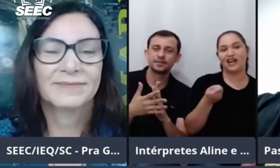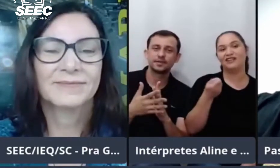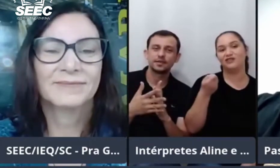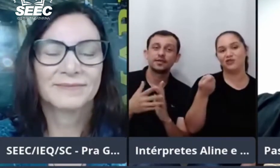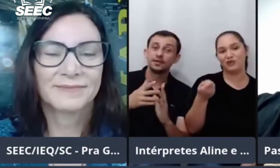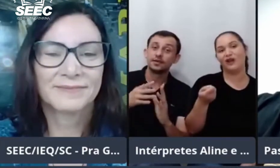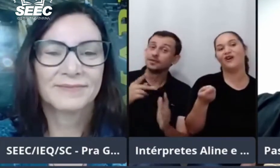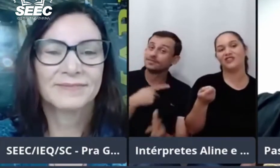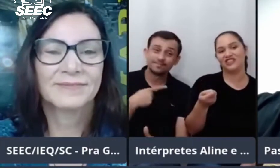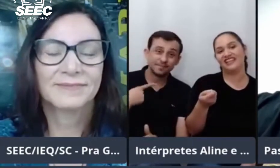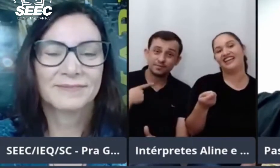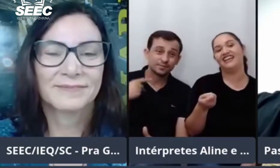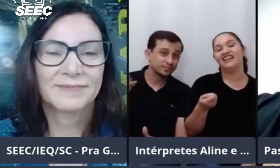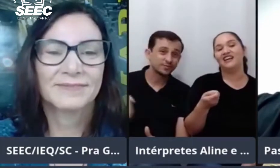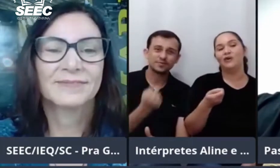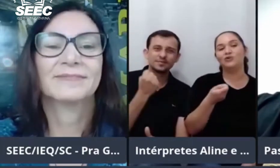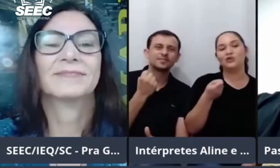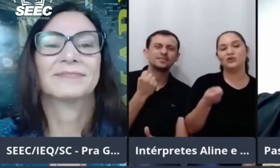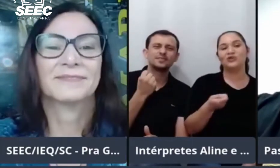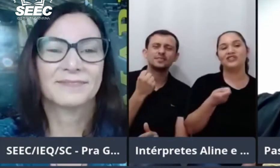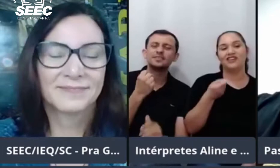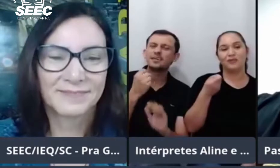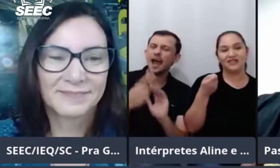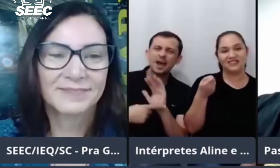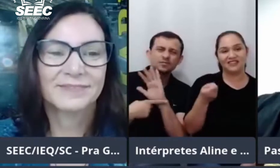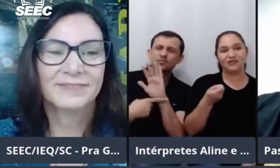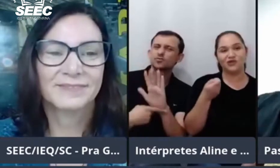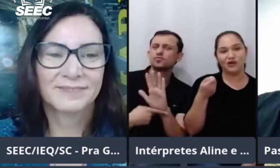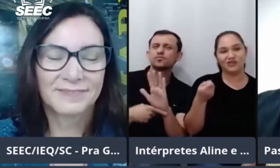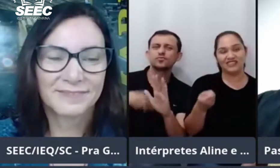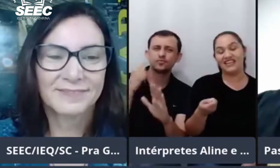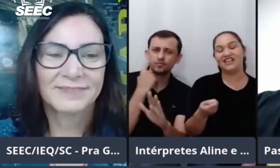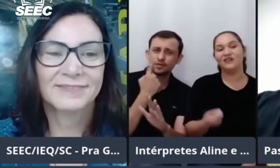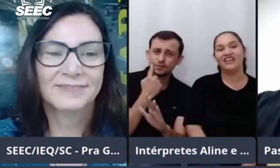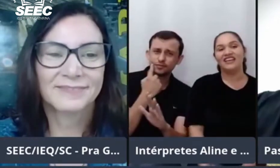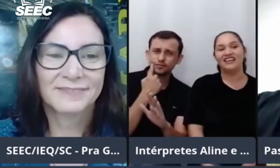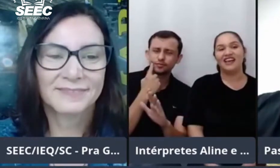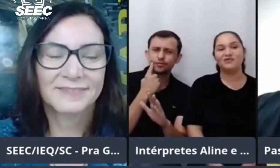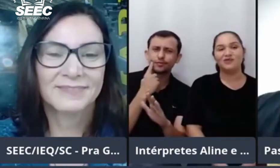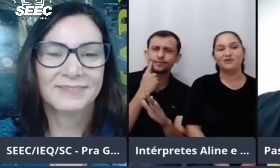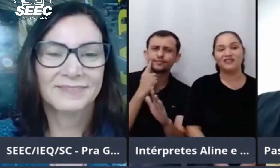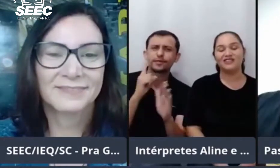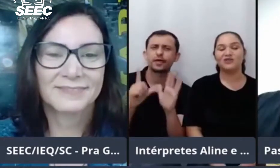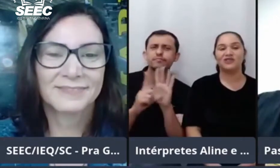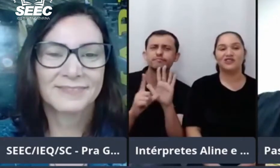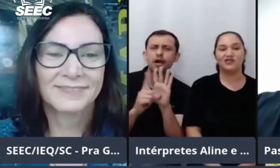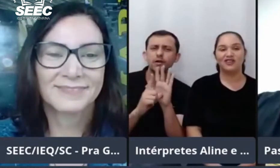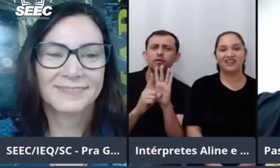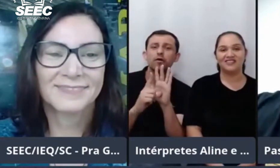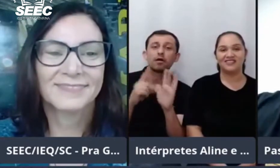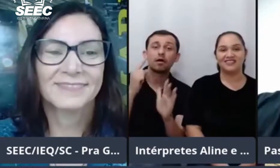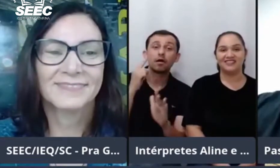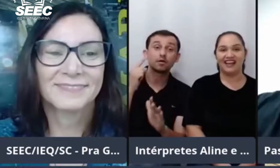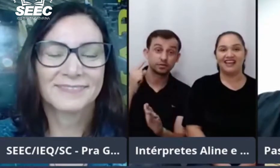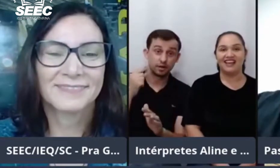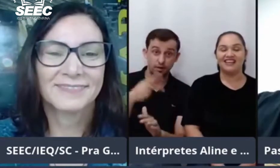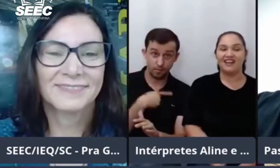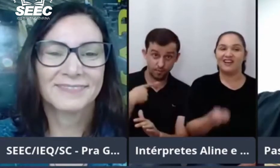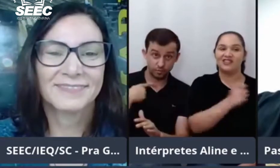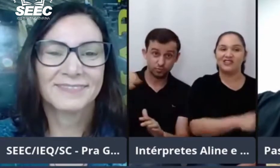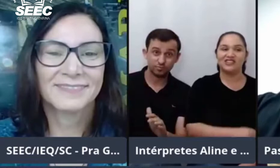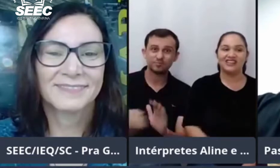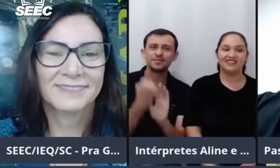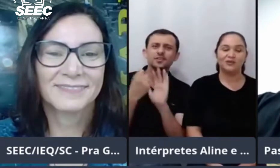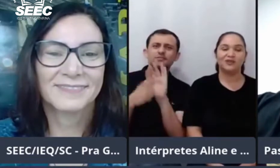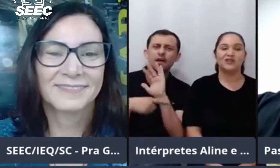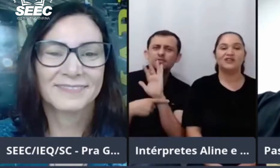poder ajudar dentro de uma loja, né? Um surdo que estava precisando de auxílio, e é muito importante quando a gente vê isso, assim, né? E